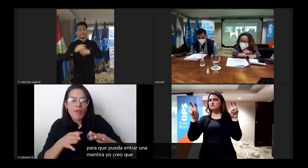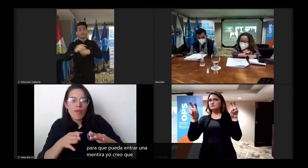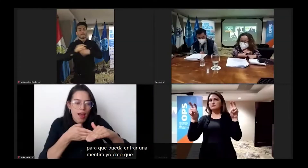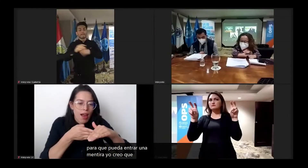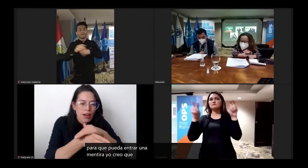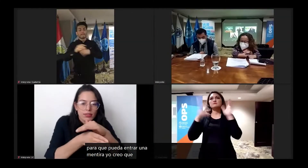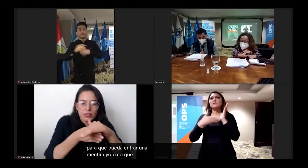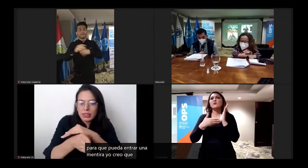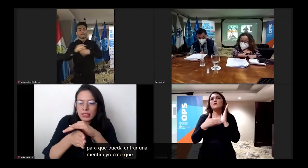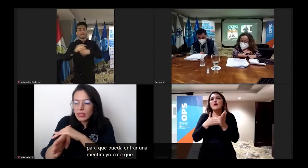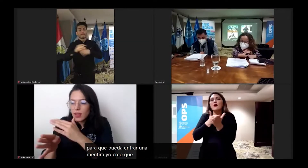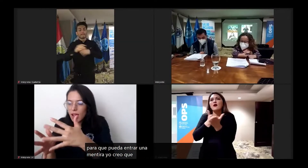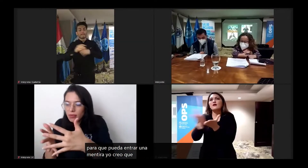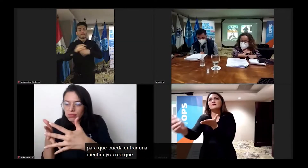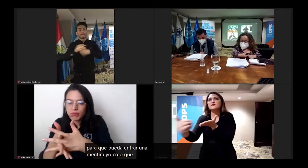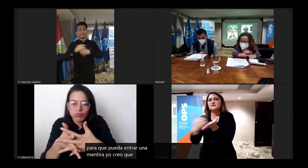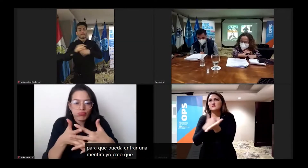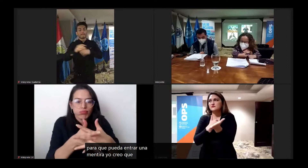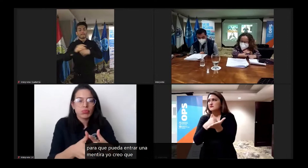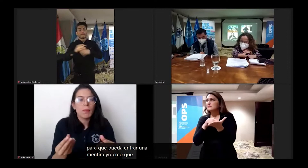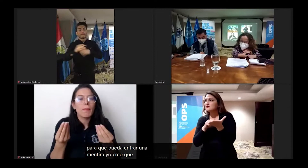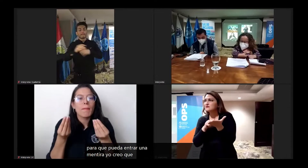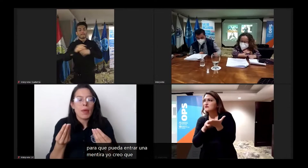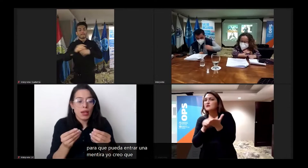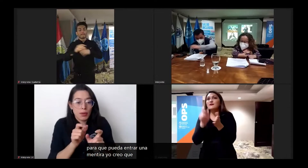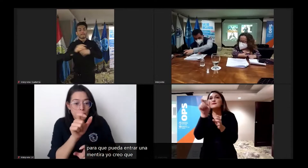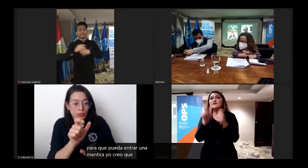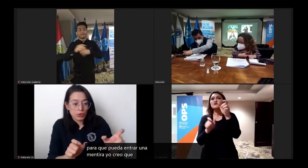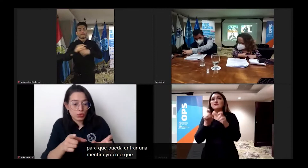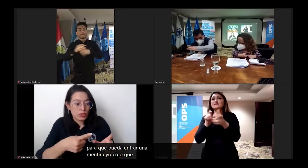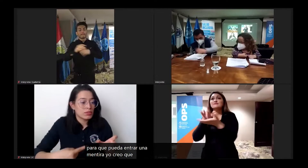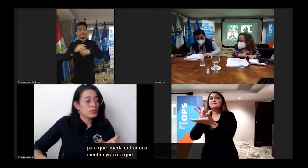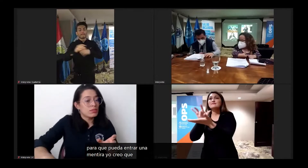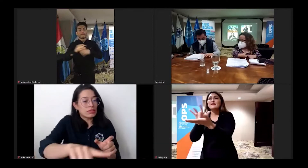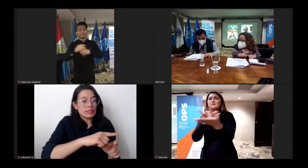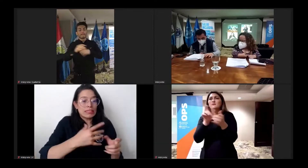para promover la participación